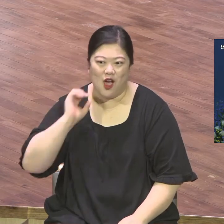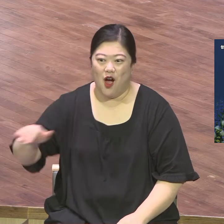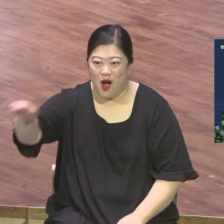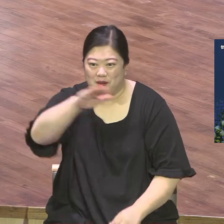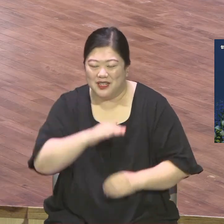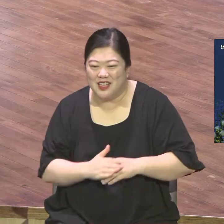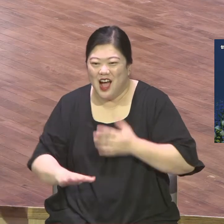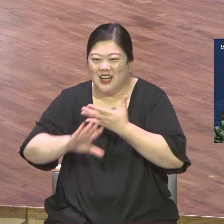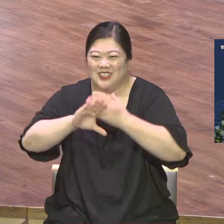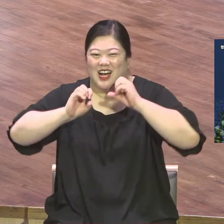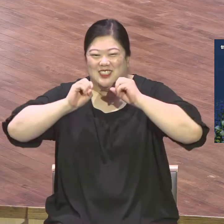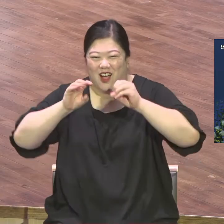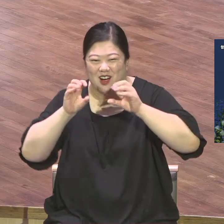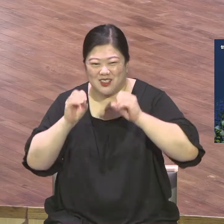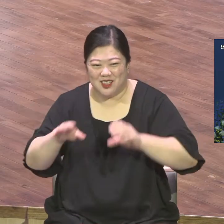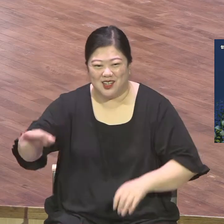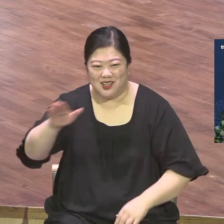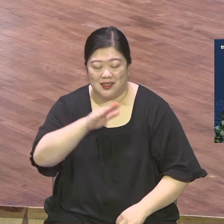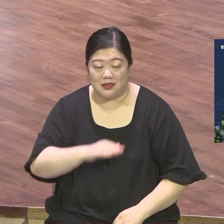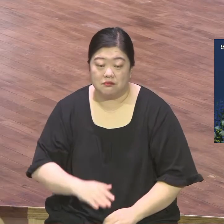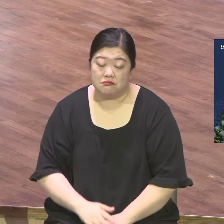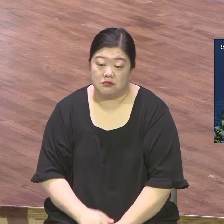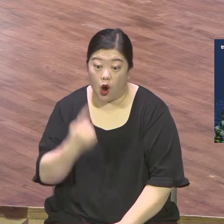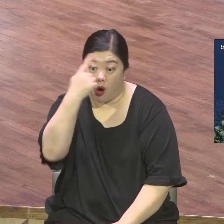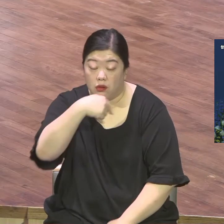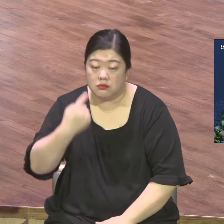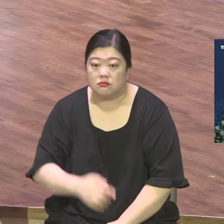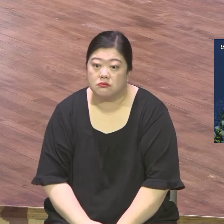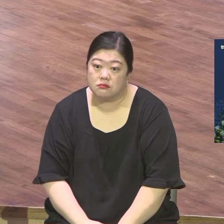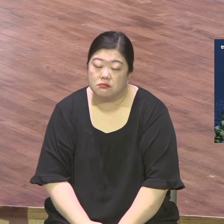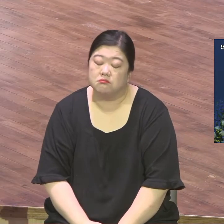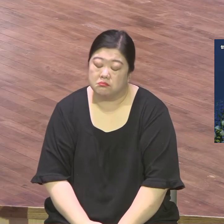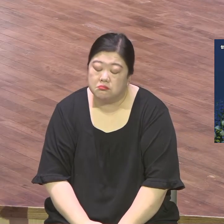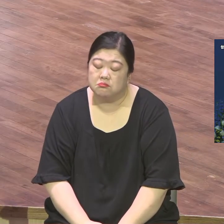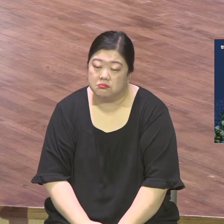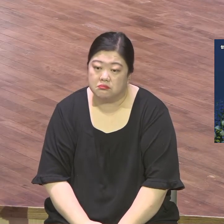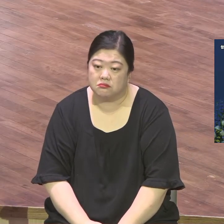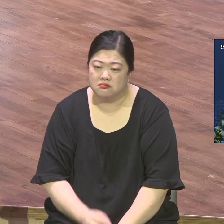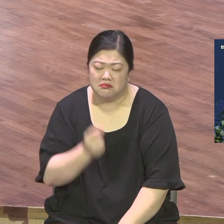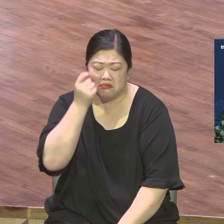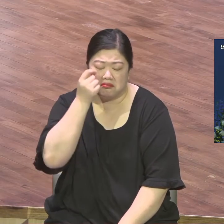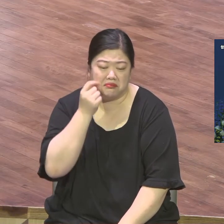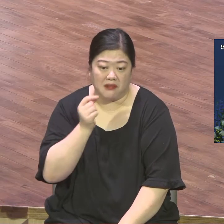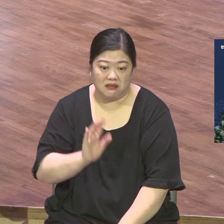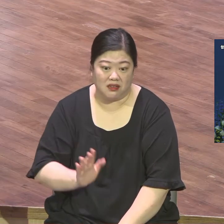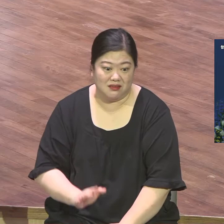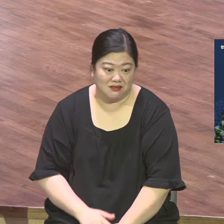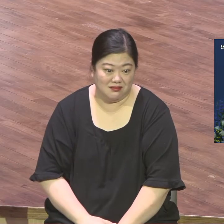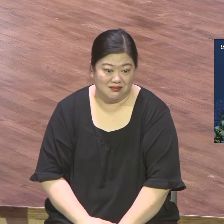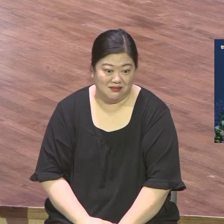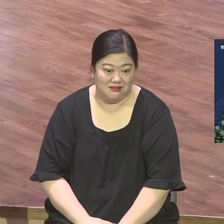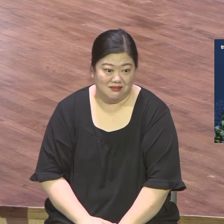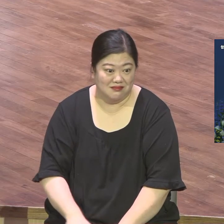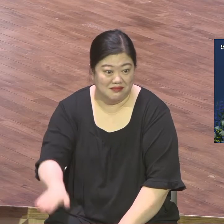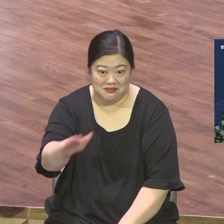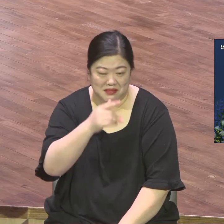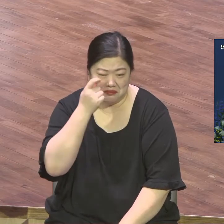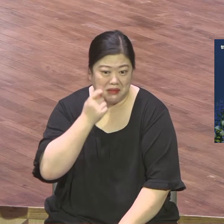정도로 4세대 선교사 나와야 돼요. 그래서 우리 교회가 미리 준비를 하고 있습니다. 제가 보고를